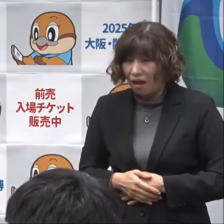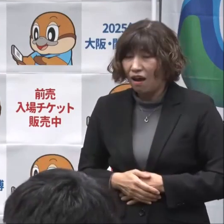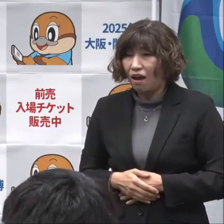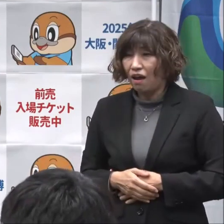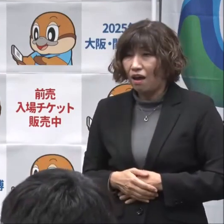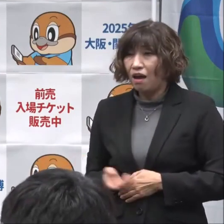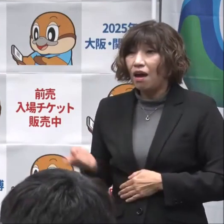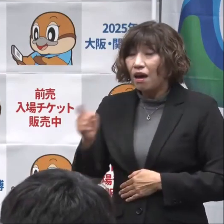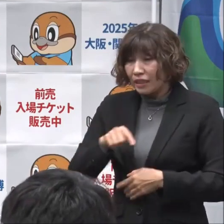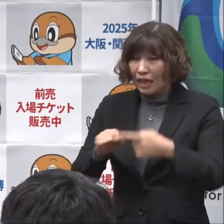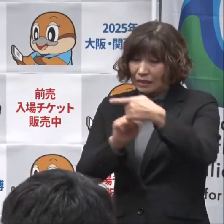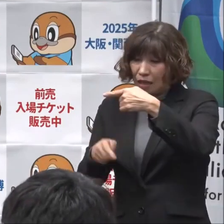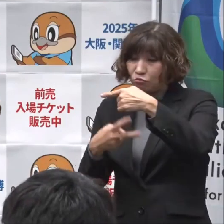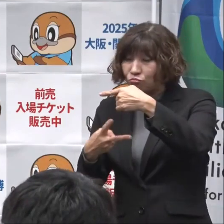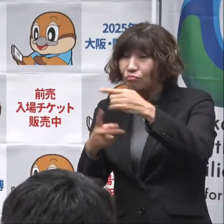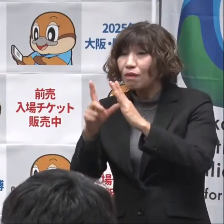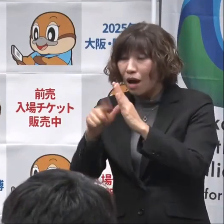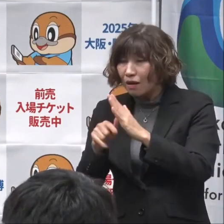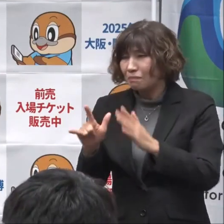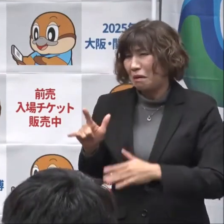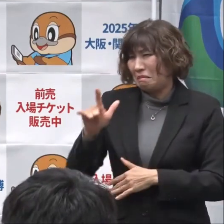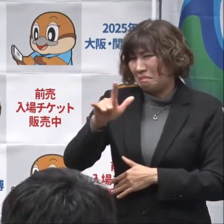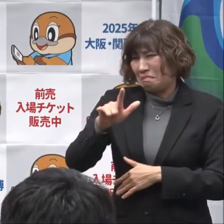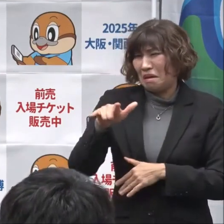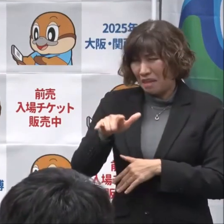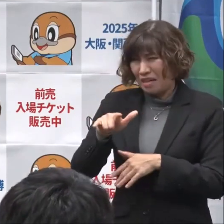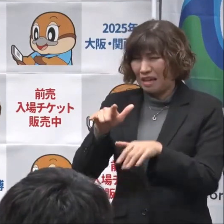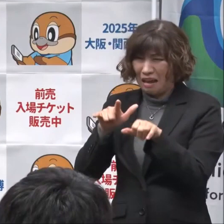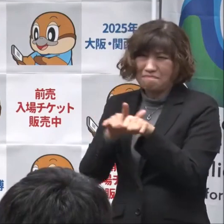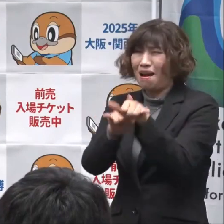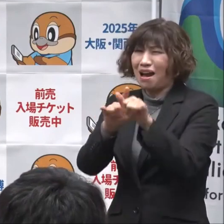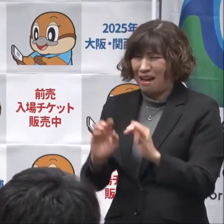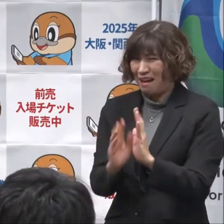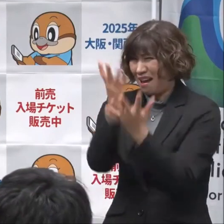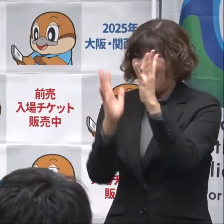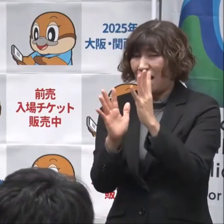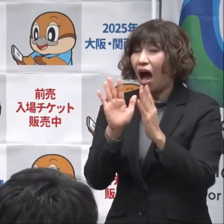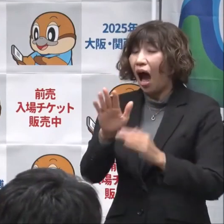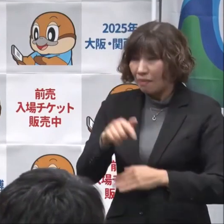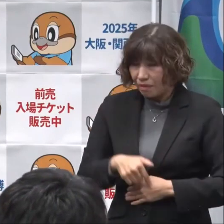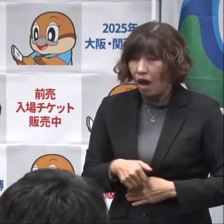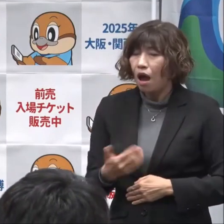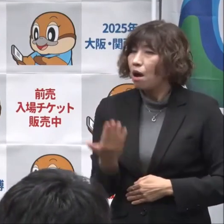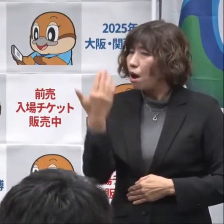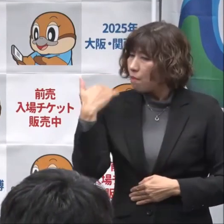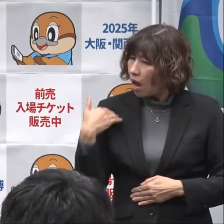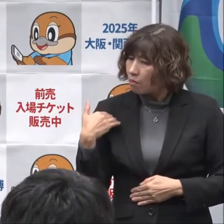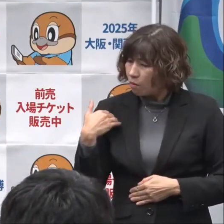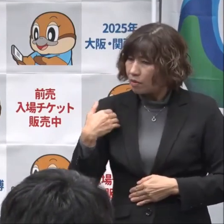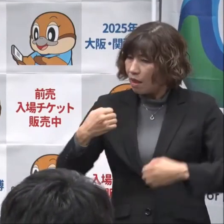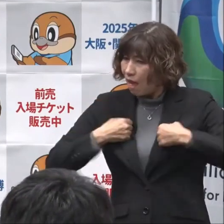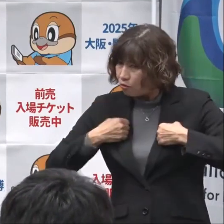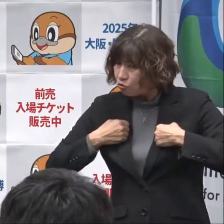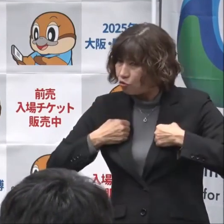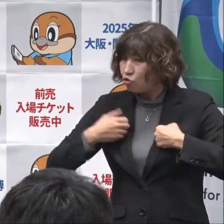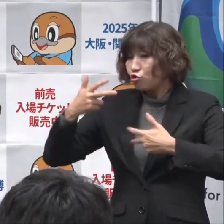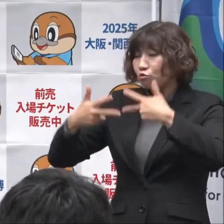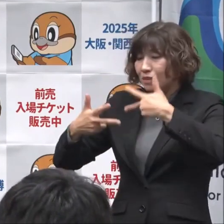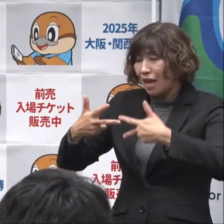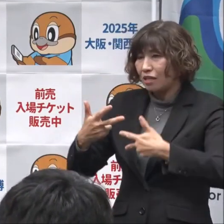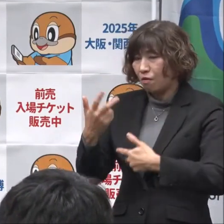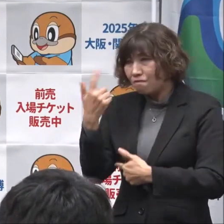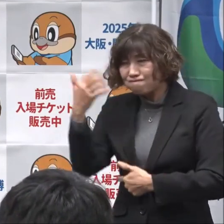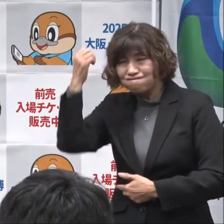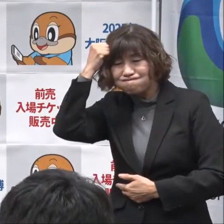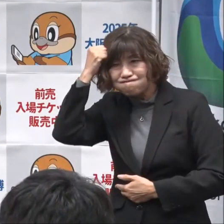けれども、あれを見ましてもやはり日頃の訓練備えシミュレーションというのが極めて大切だというのを改めて思うところです。災害についてもやは